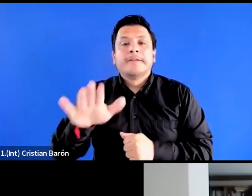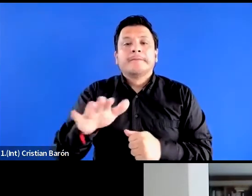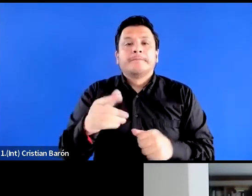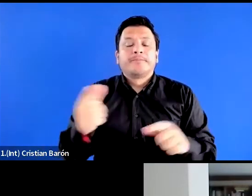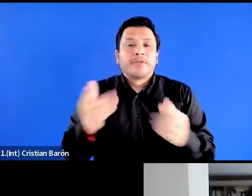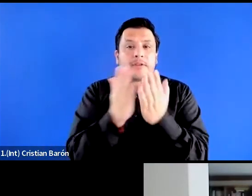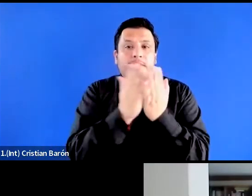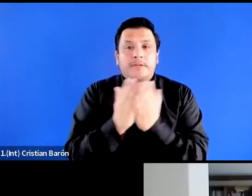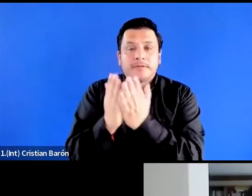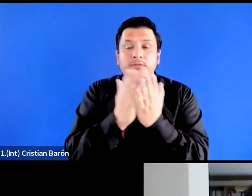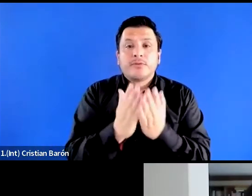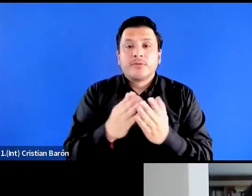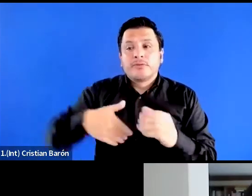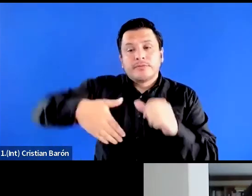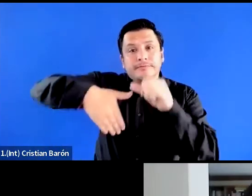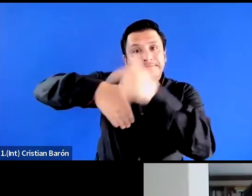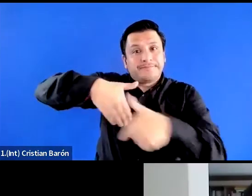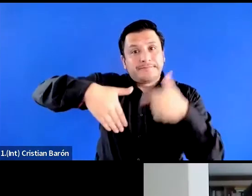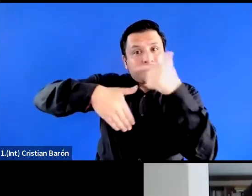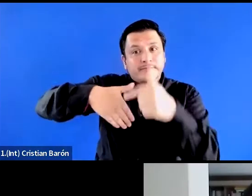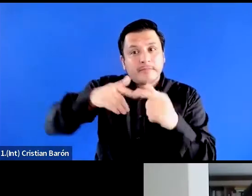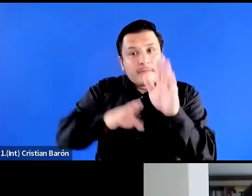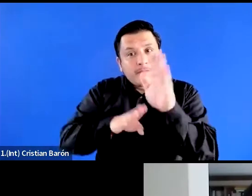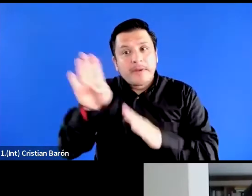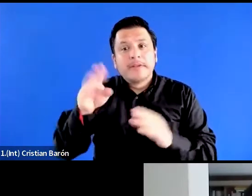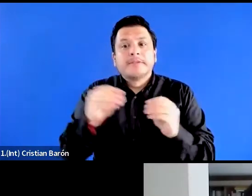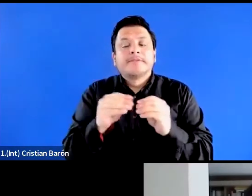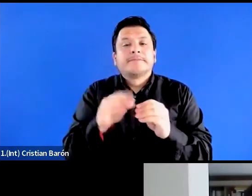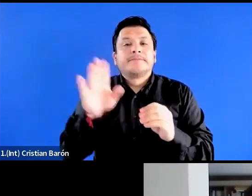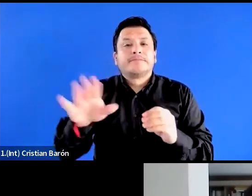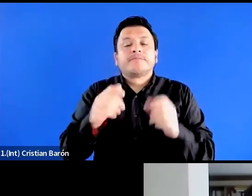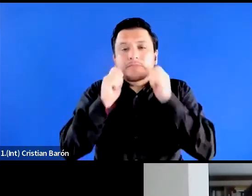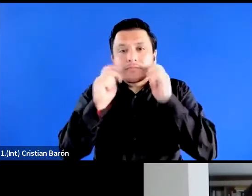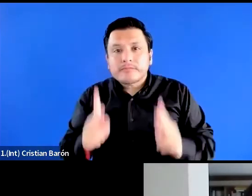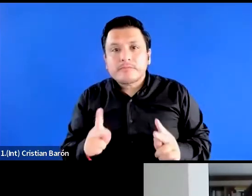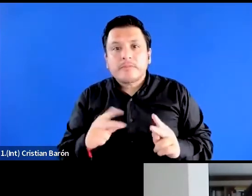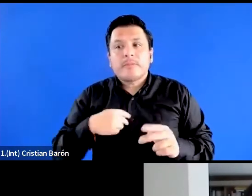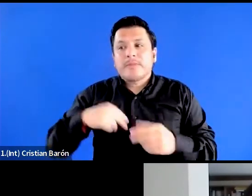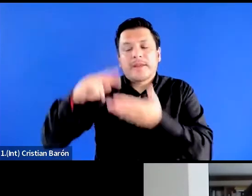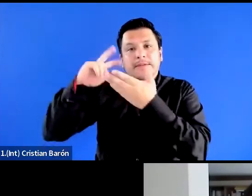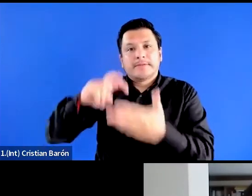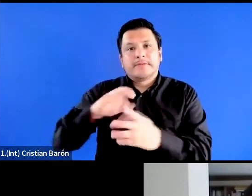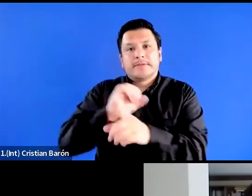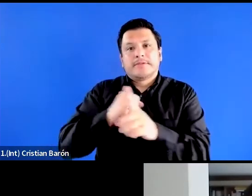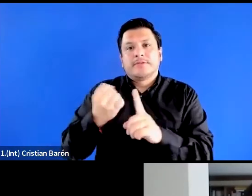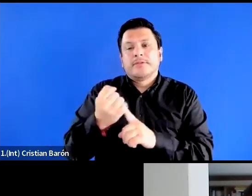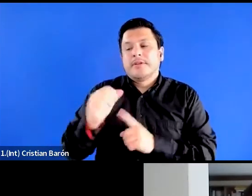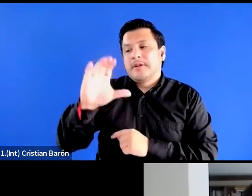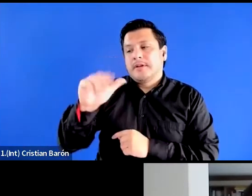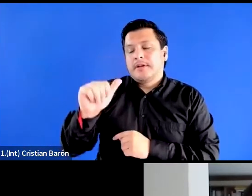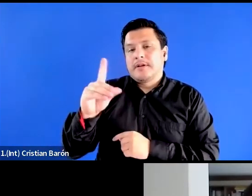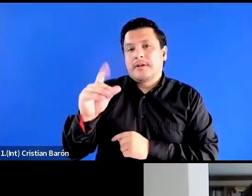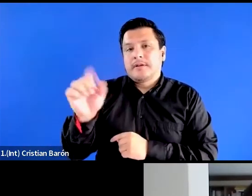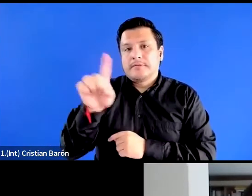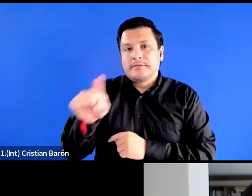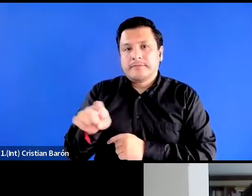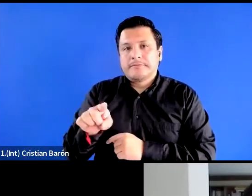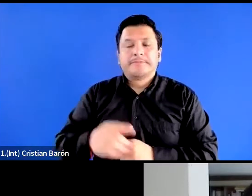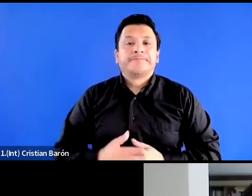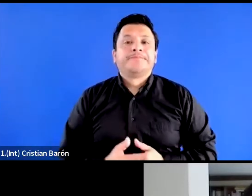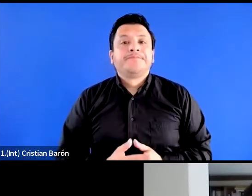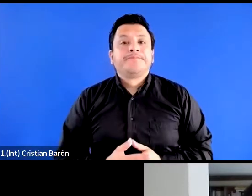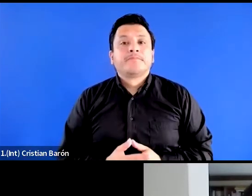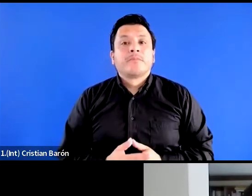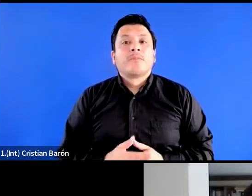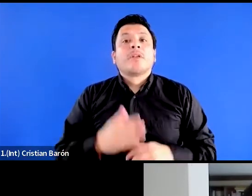Estudios Latinoamericanos Avanzados en Humanidades y Ciencias Sociales Calas. Habrá